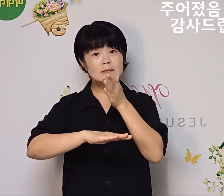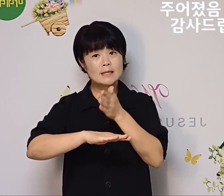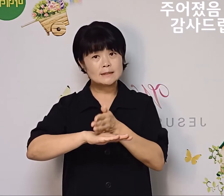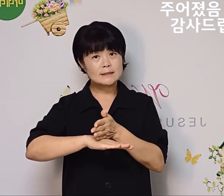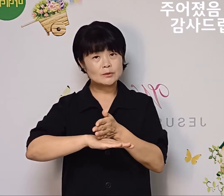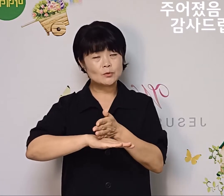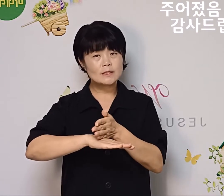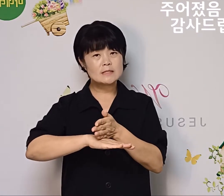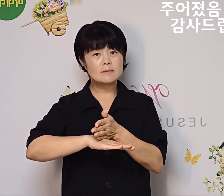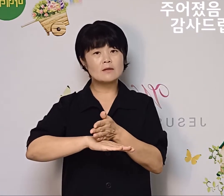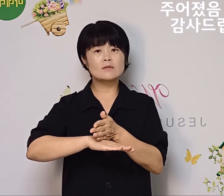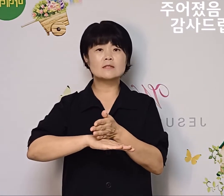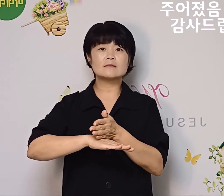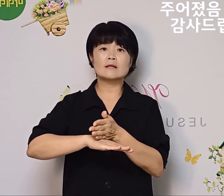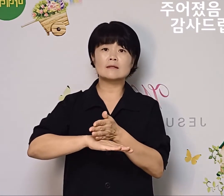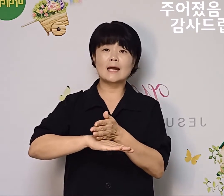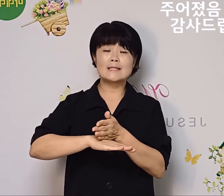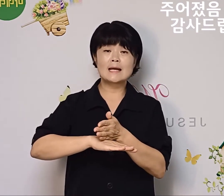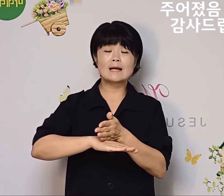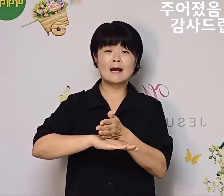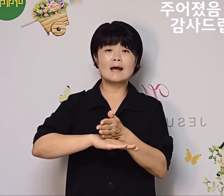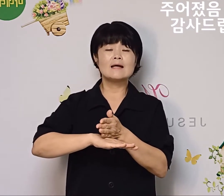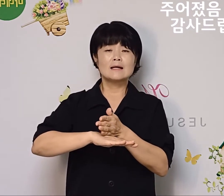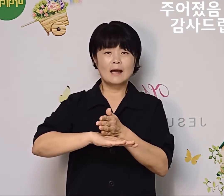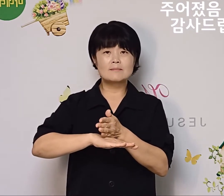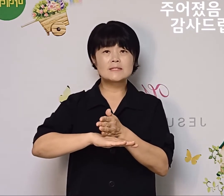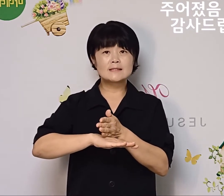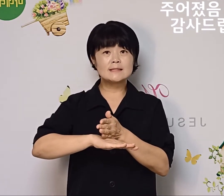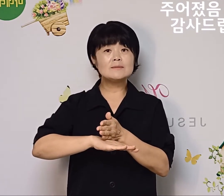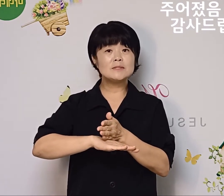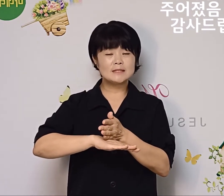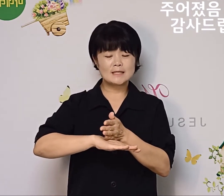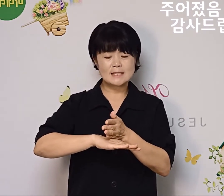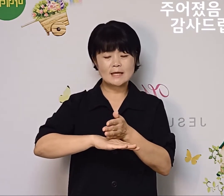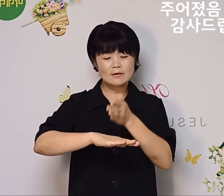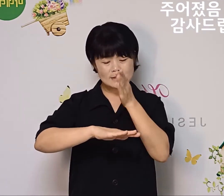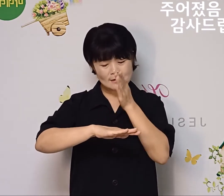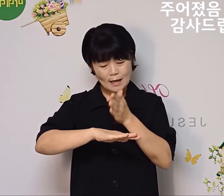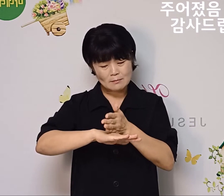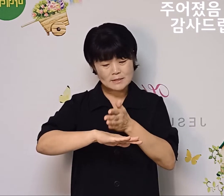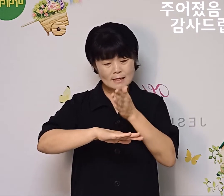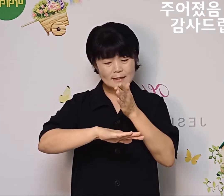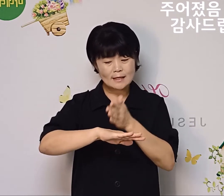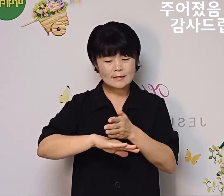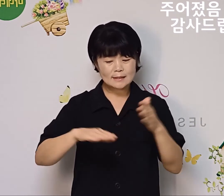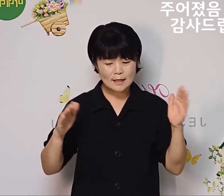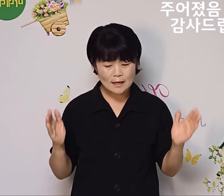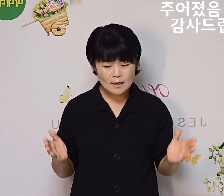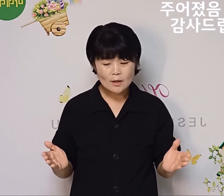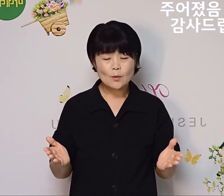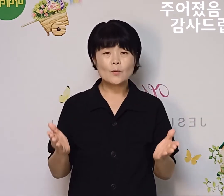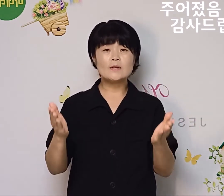감사합니다는 이렇게 했지만 여기서는 가사가 감사드립니다잖아요. 그래서 감사를 하나님께